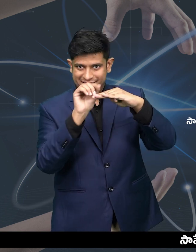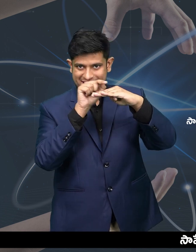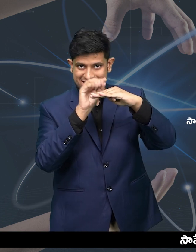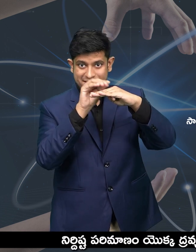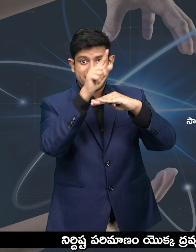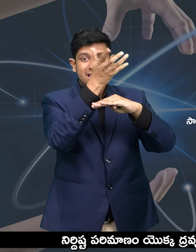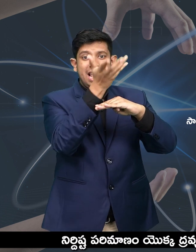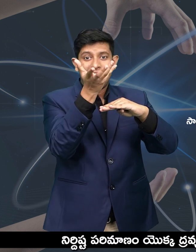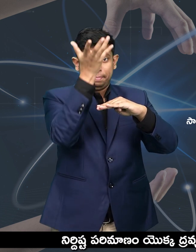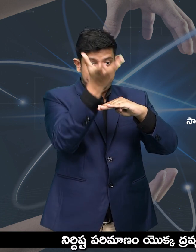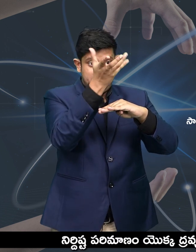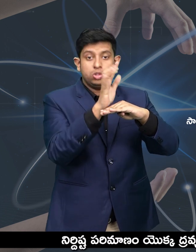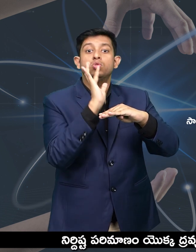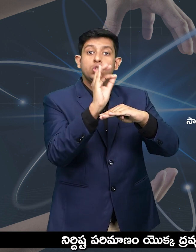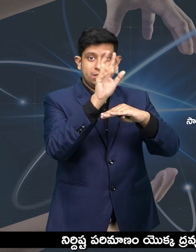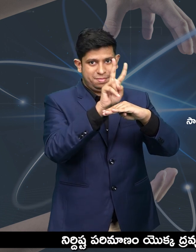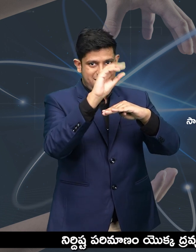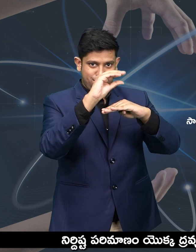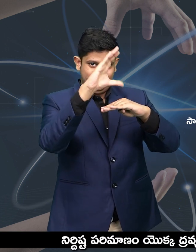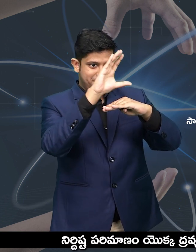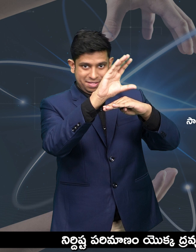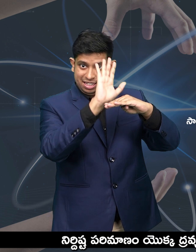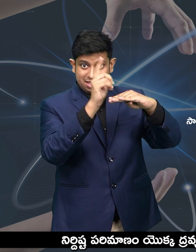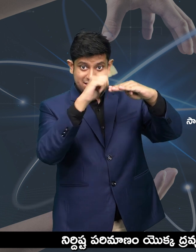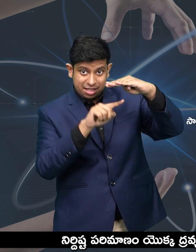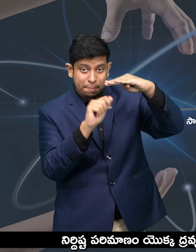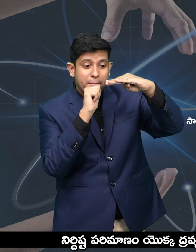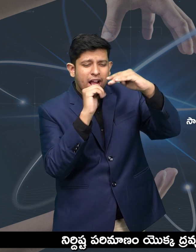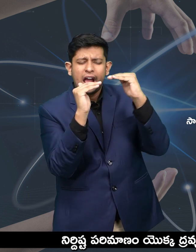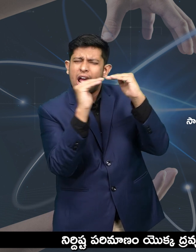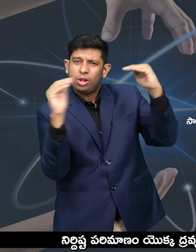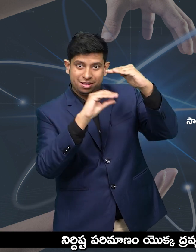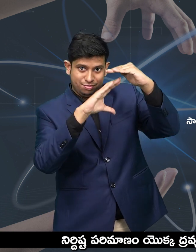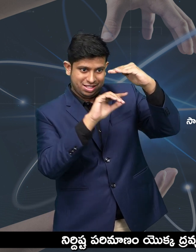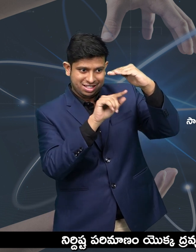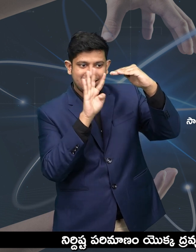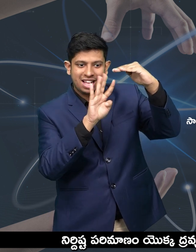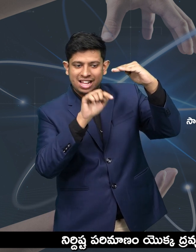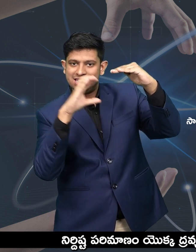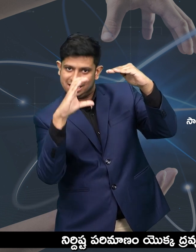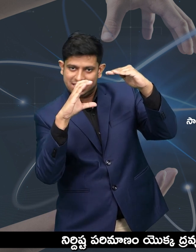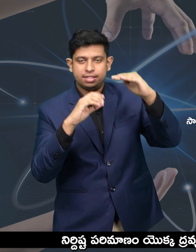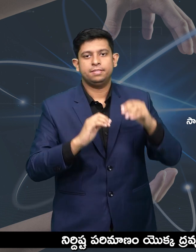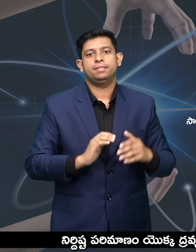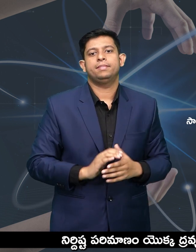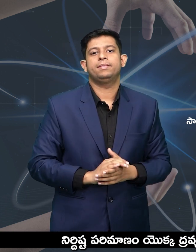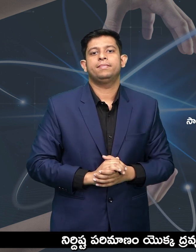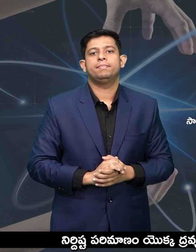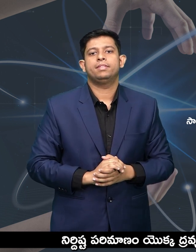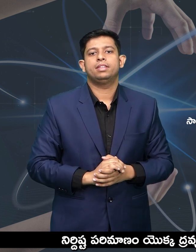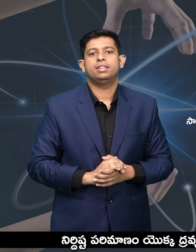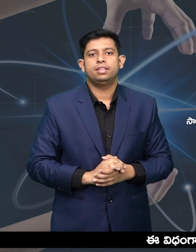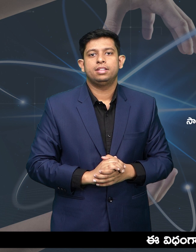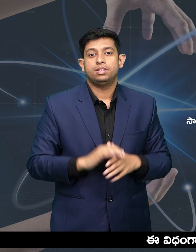పదార్థం యొక్క నిర్దిష్ట పరిమాణం యొక్క ద్రవ్యరాశి బై సమాన పరిమాణంలో నీటి ద్రవ్యరాశి 4 డిగ్రీ